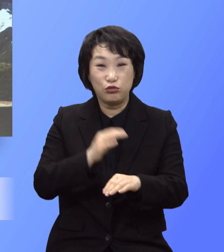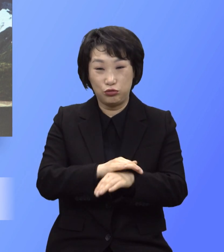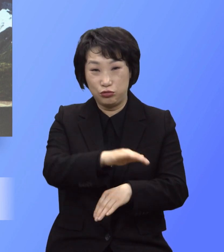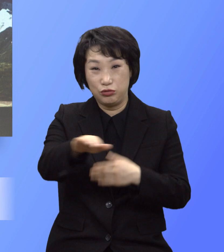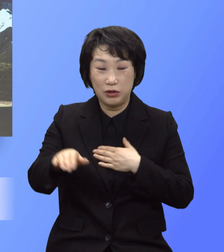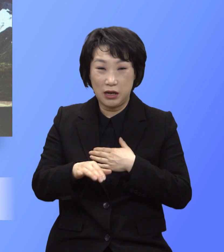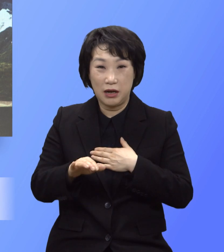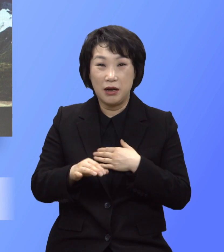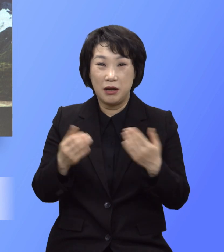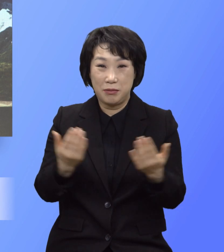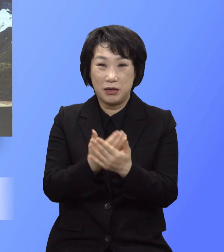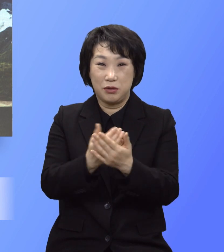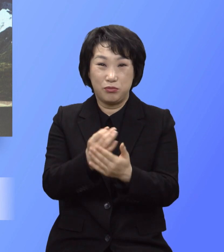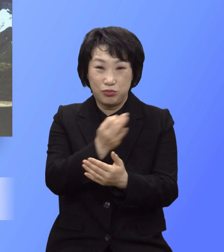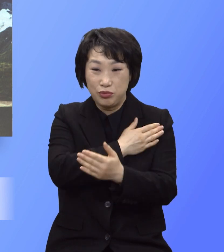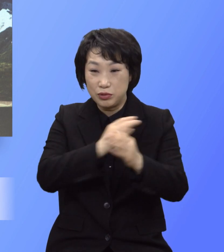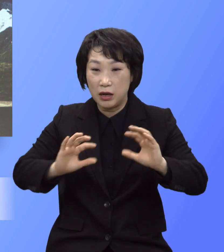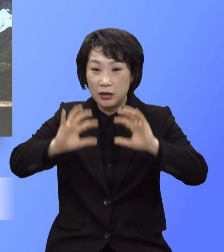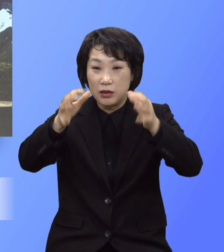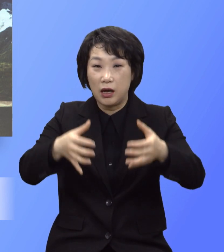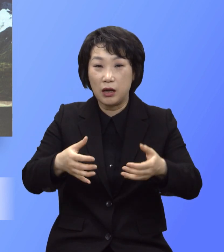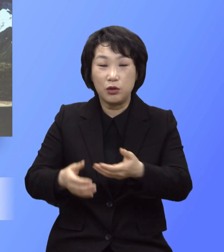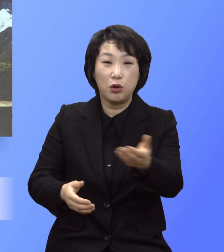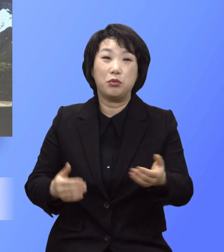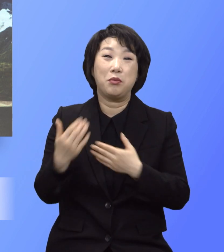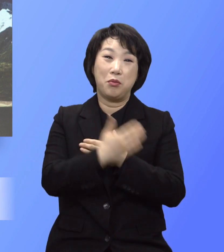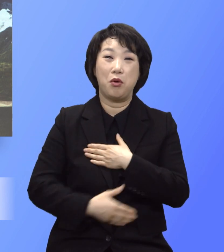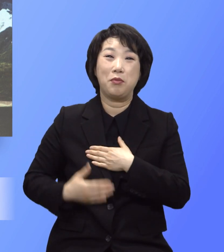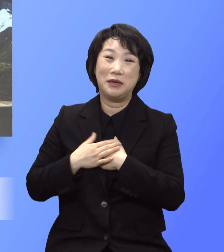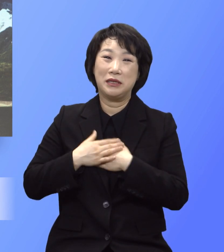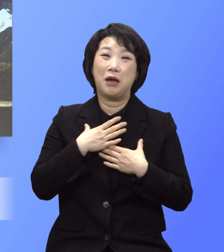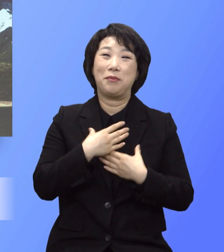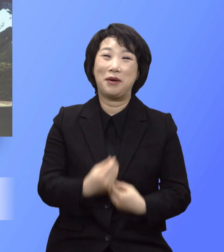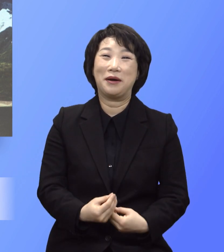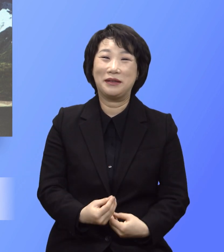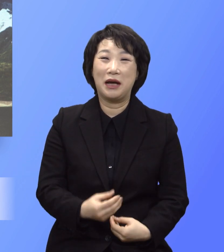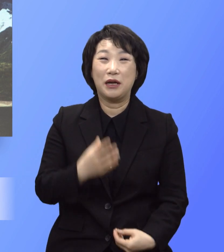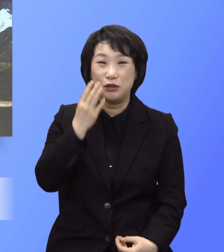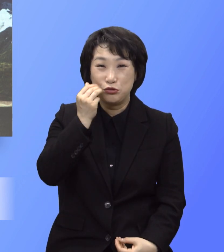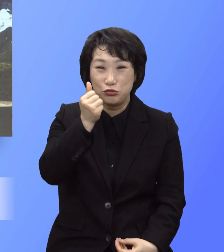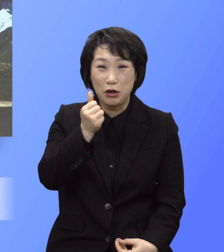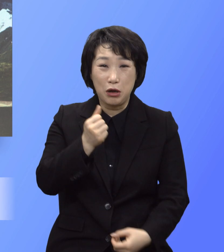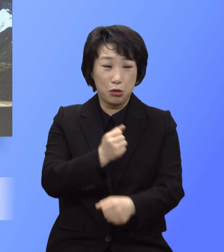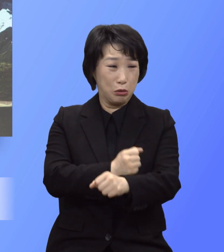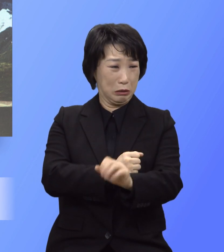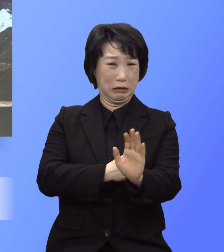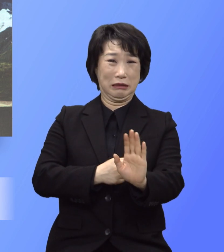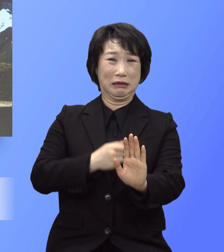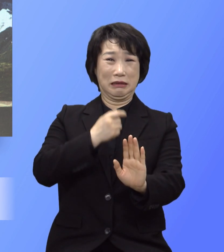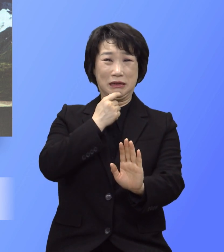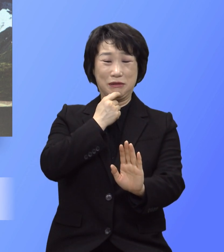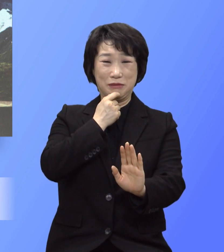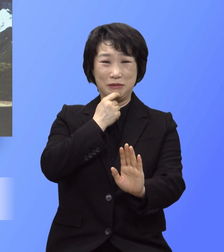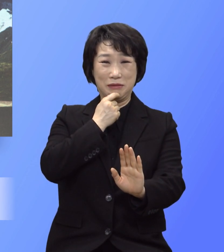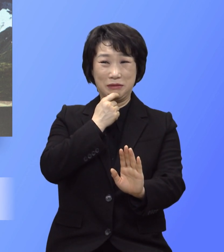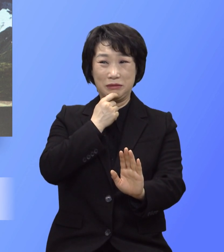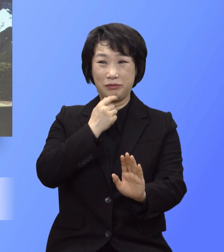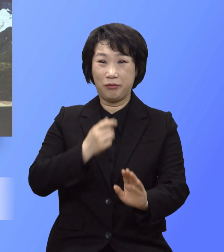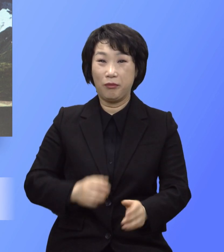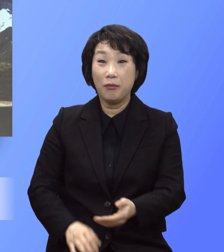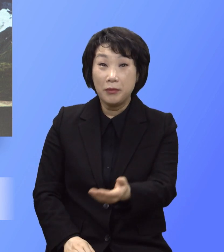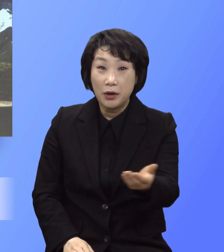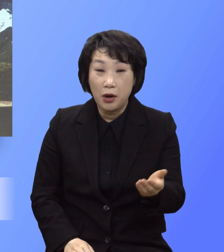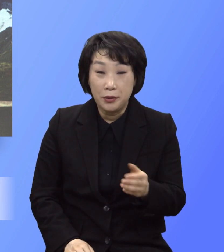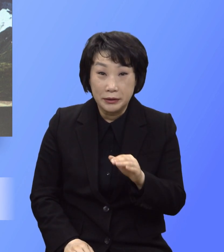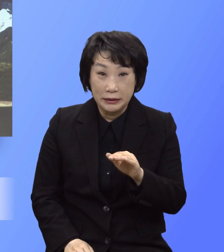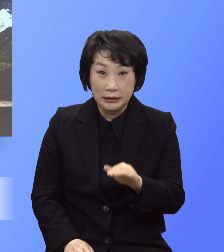되니 몸이 길들어서 무슨 고생을 하려고 그러겠어요.